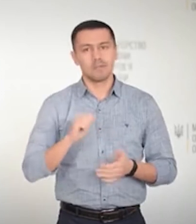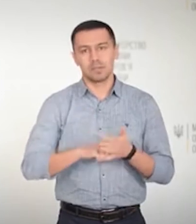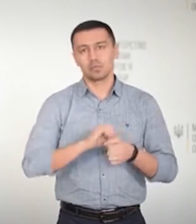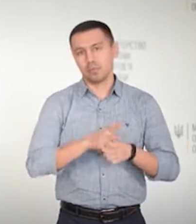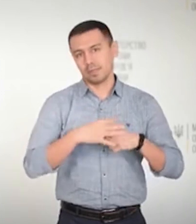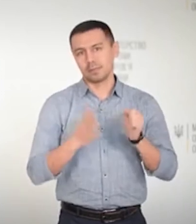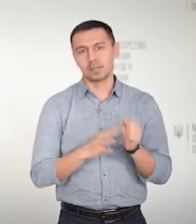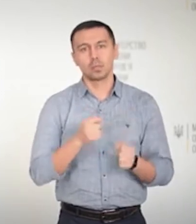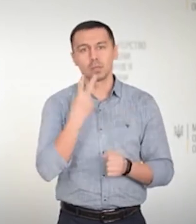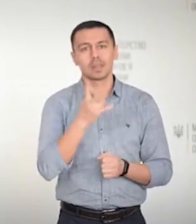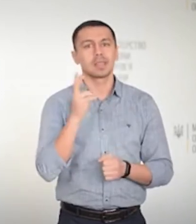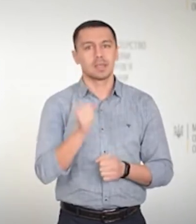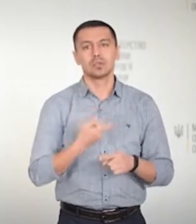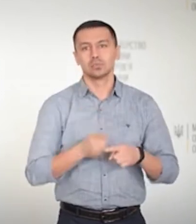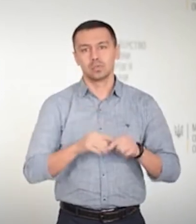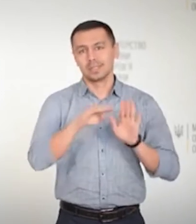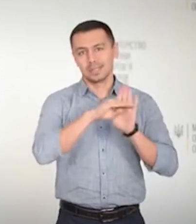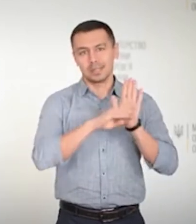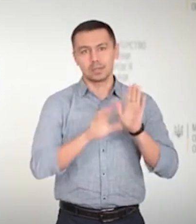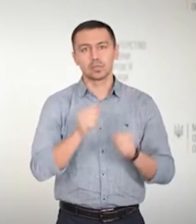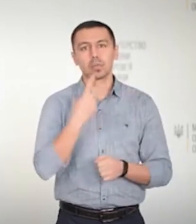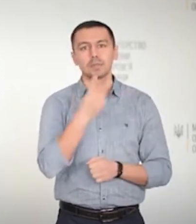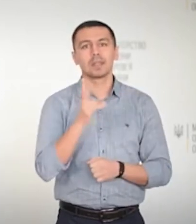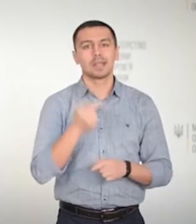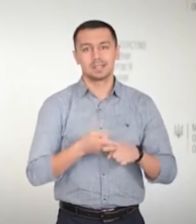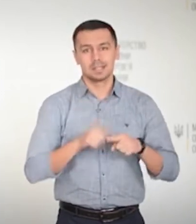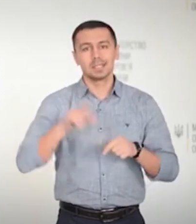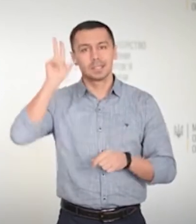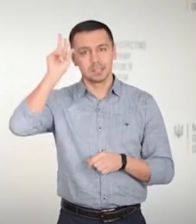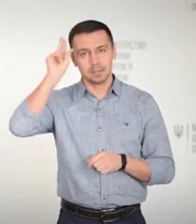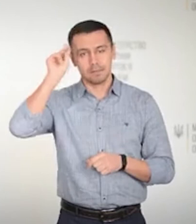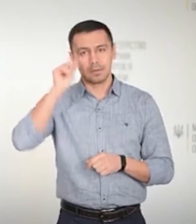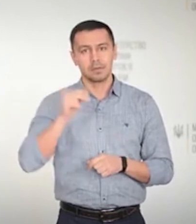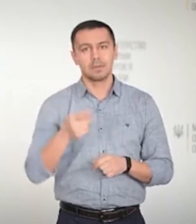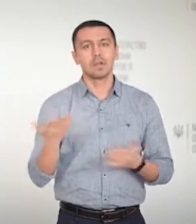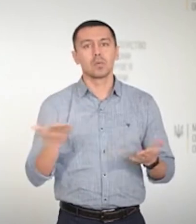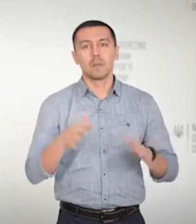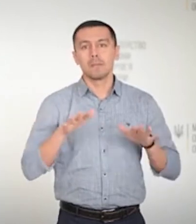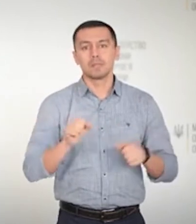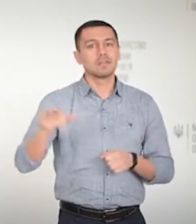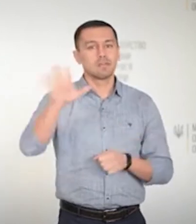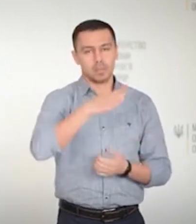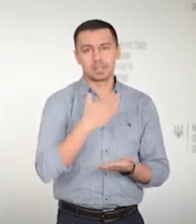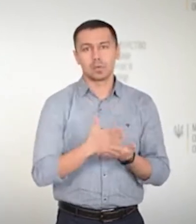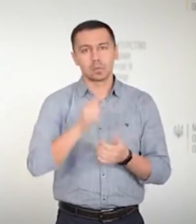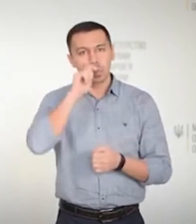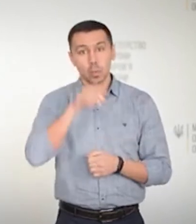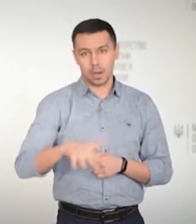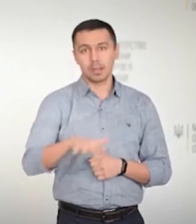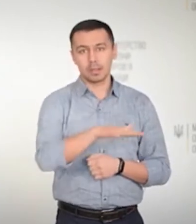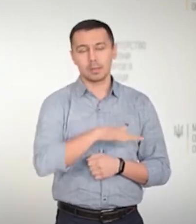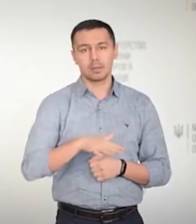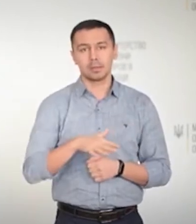Якщо подивитися на цю статистику, якщо подивитися на ці цифри, на якому місці в Європі знаходиться